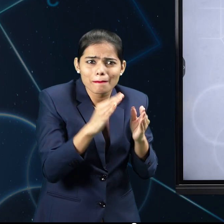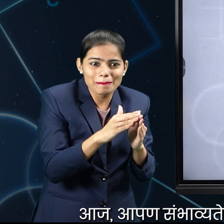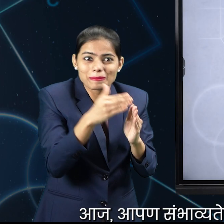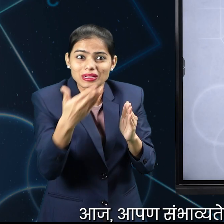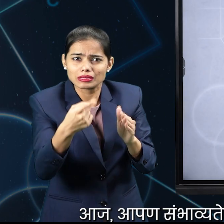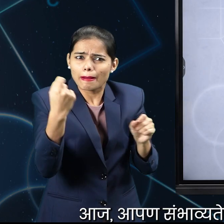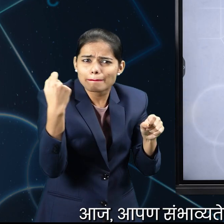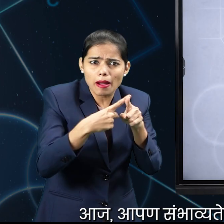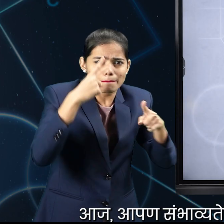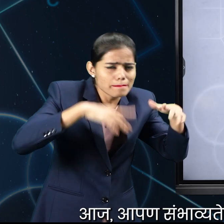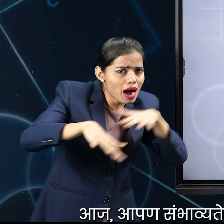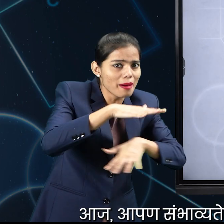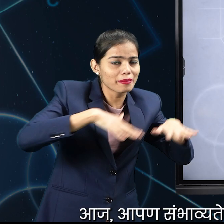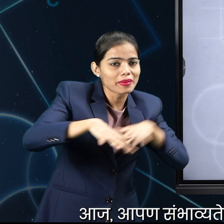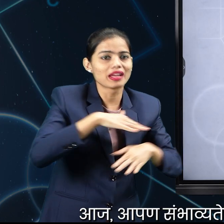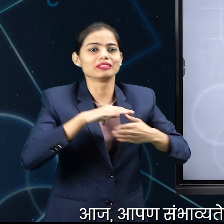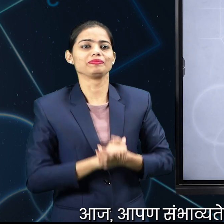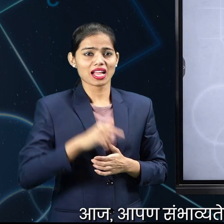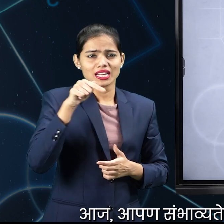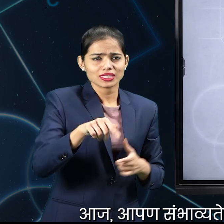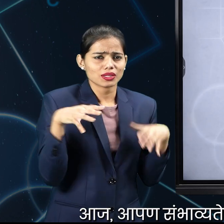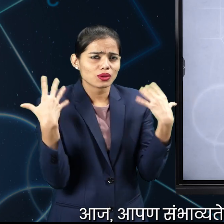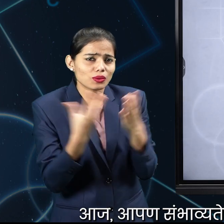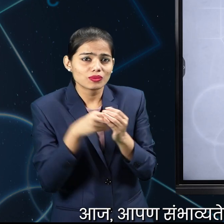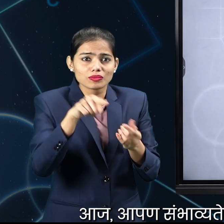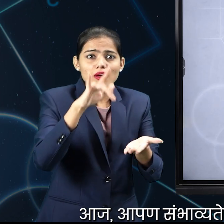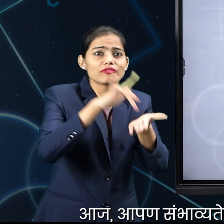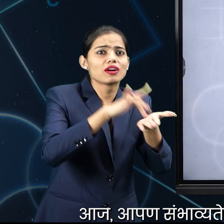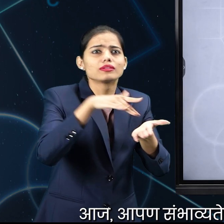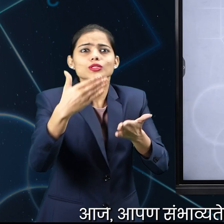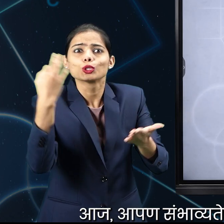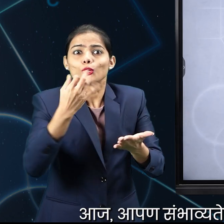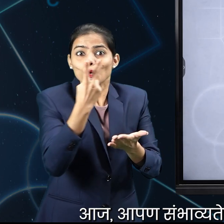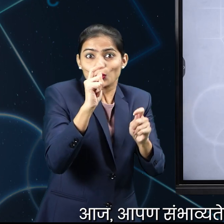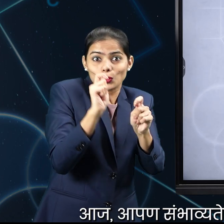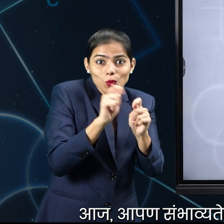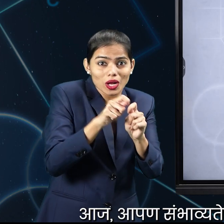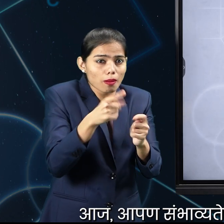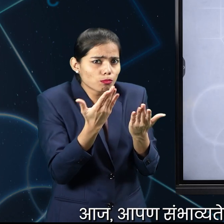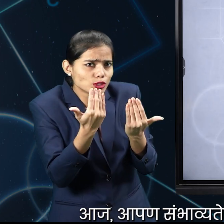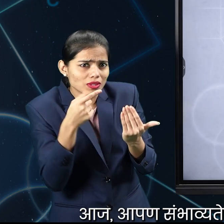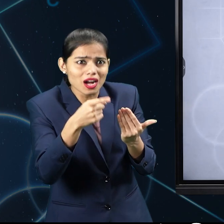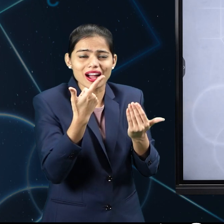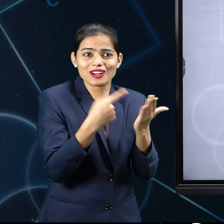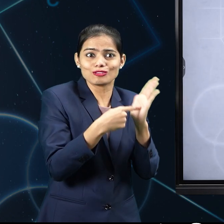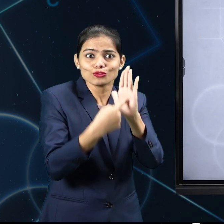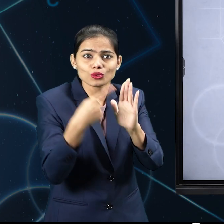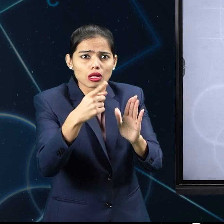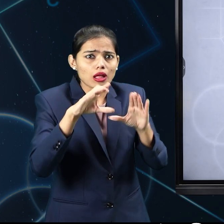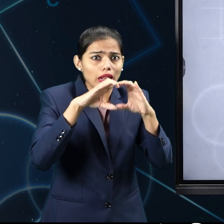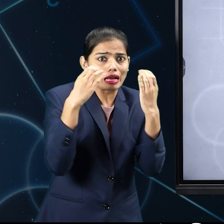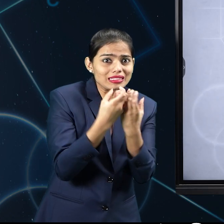येईल. आज आपण संभाव्यतेच्या 2 मूलभूत दृष्टिकोनांचा अभ्यास करणार आहोत.